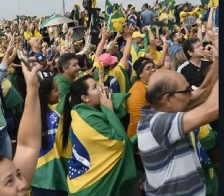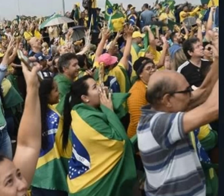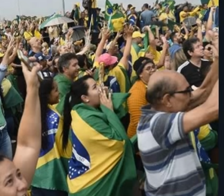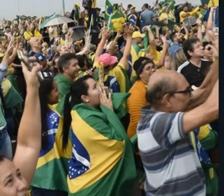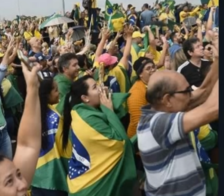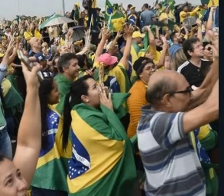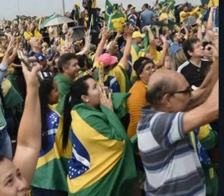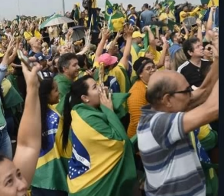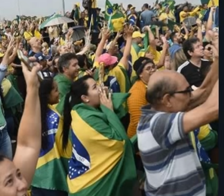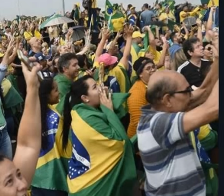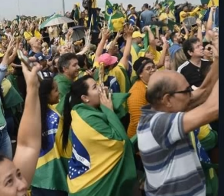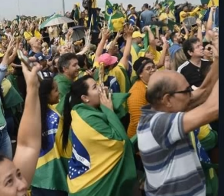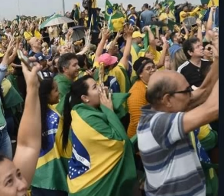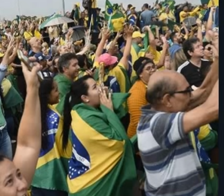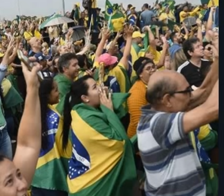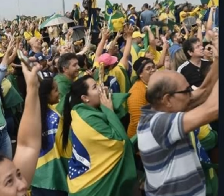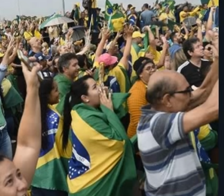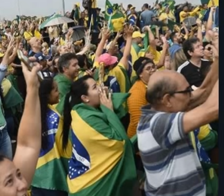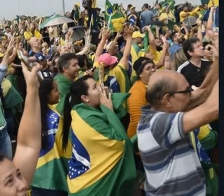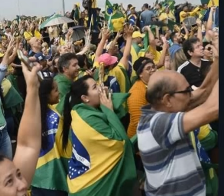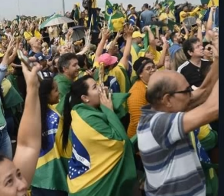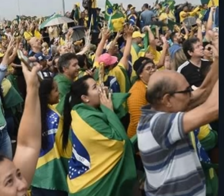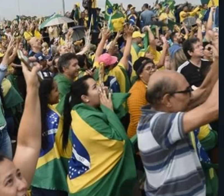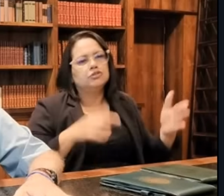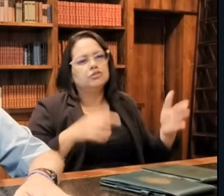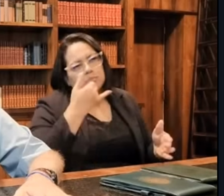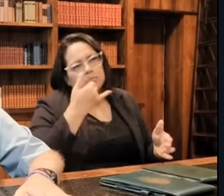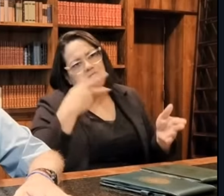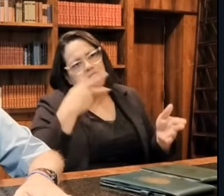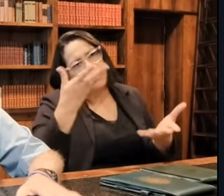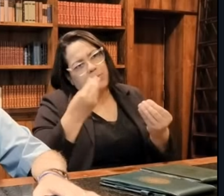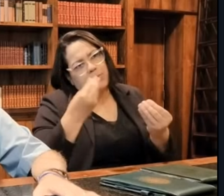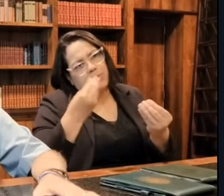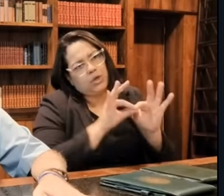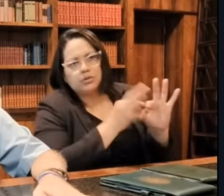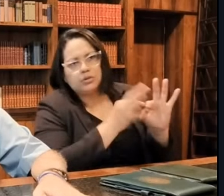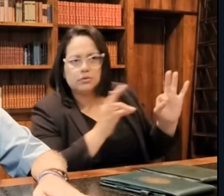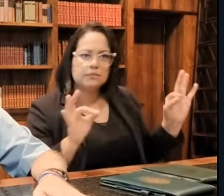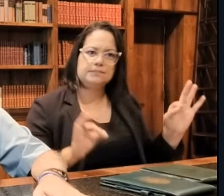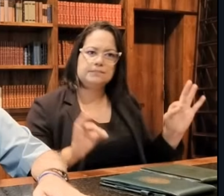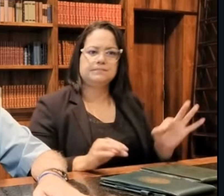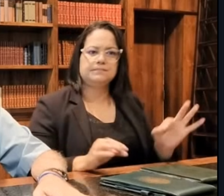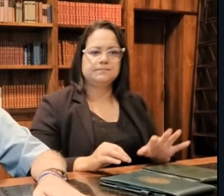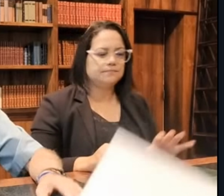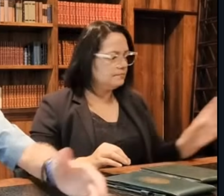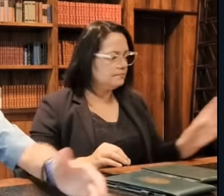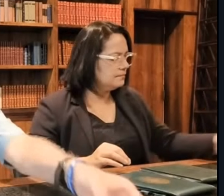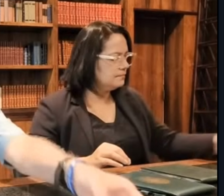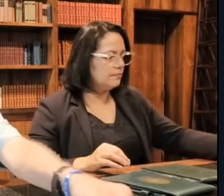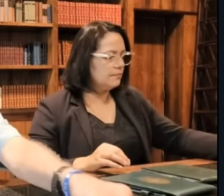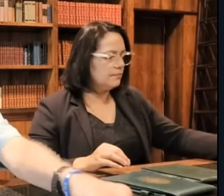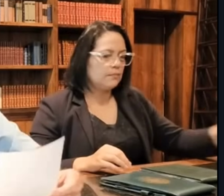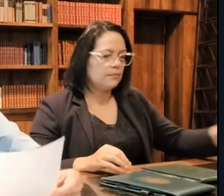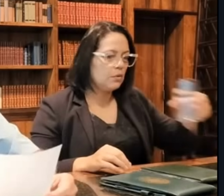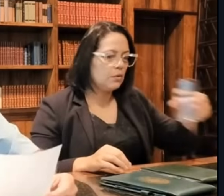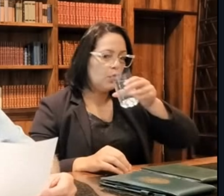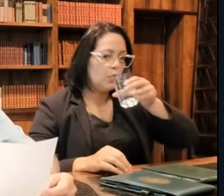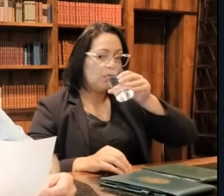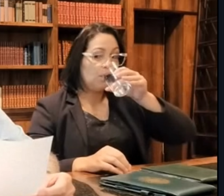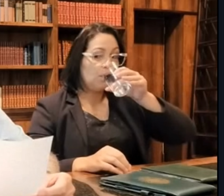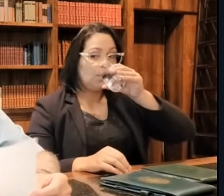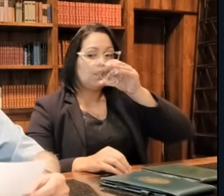aqui no canal Paródia Gospel todos os dias, confere aqui os seus vídeos de direita. O canal Paródia Gospel é